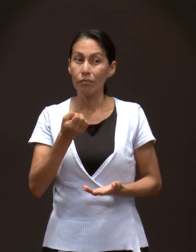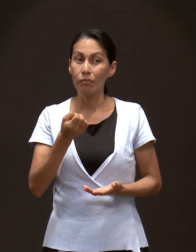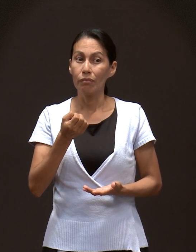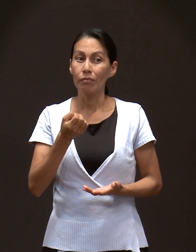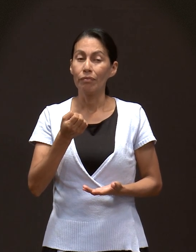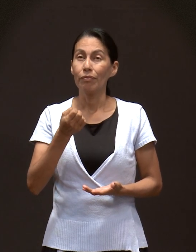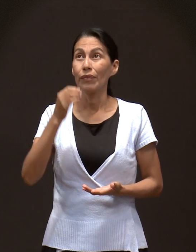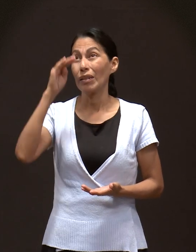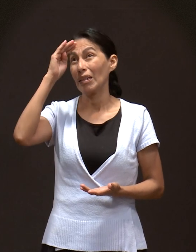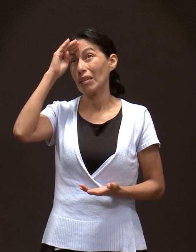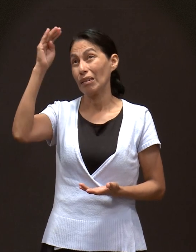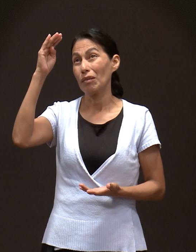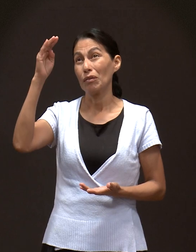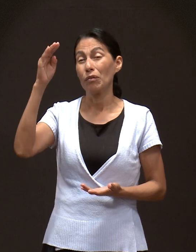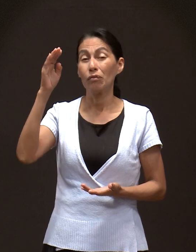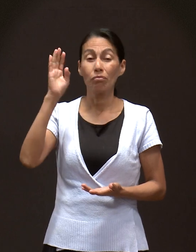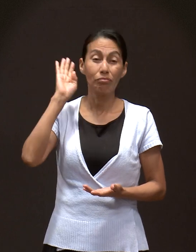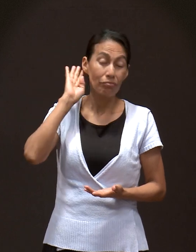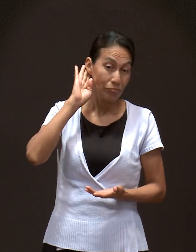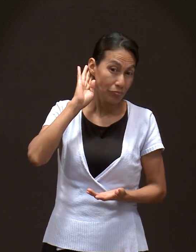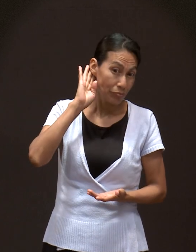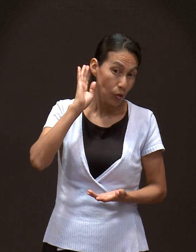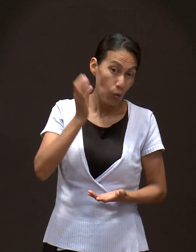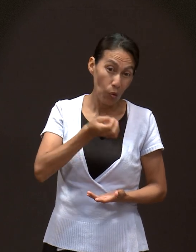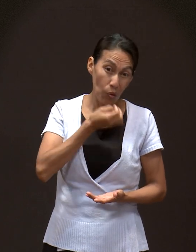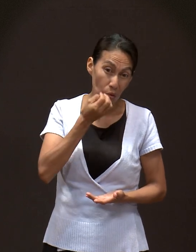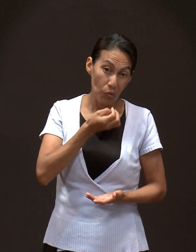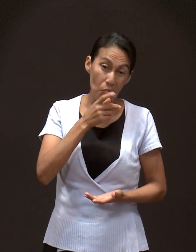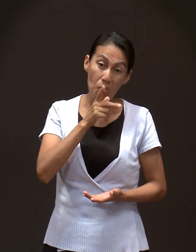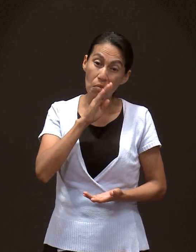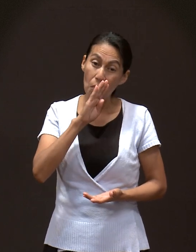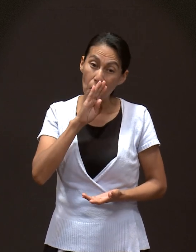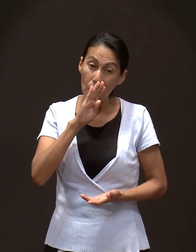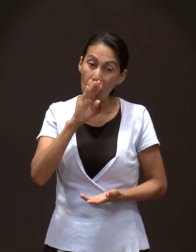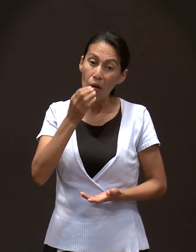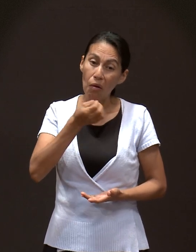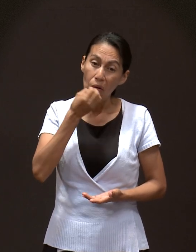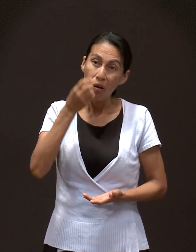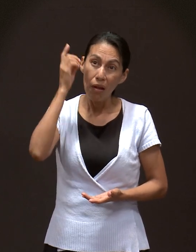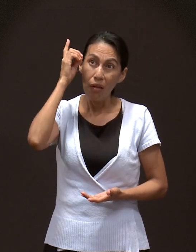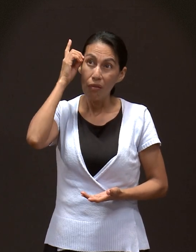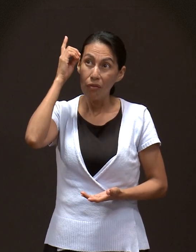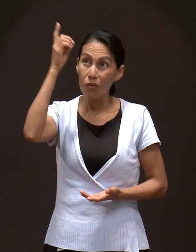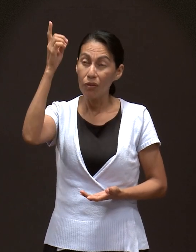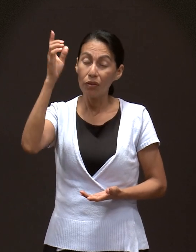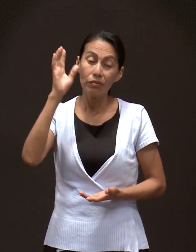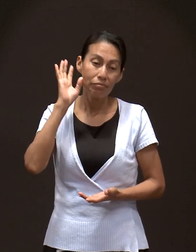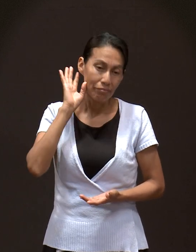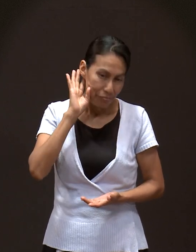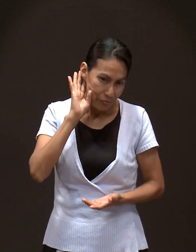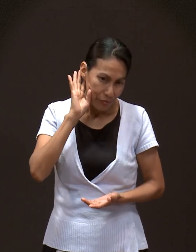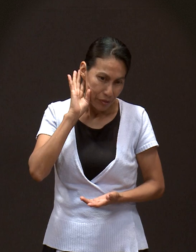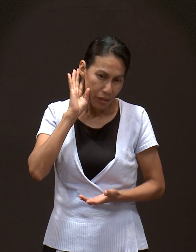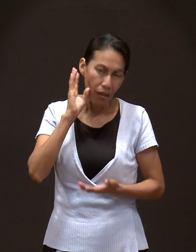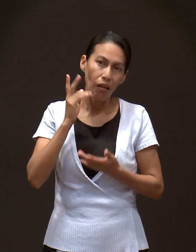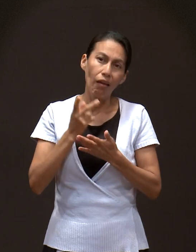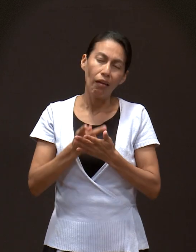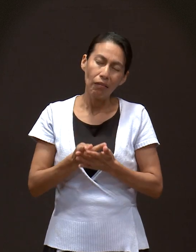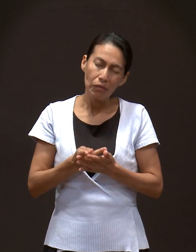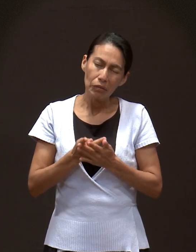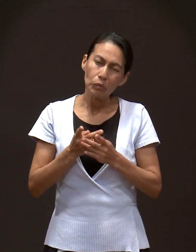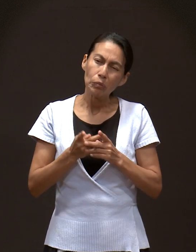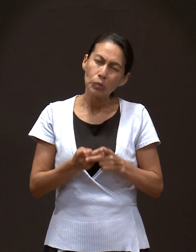La respuesta de una madre, el Señor, siempre las contesta. Amén. Siempre, siempre. Y la perseverancia da su fruto